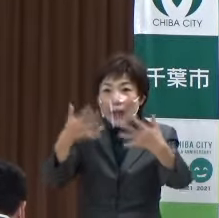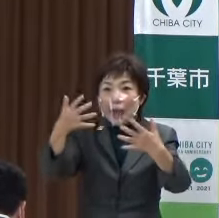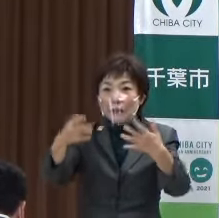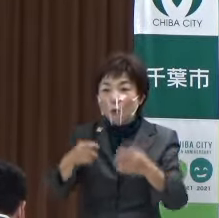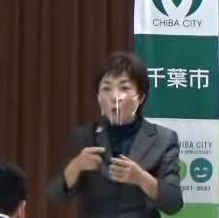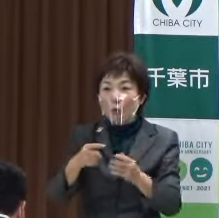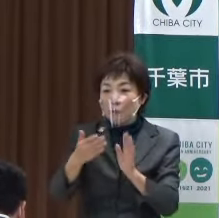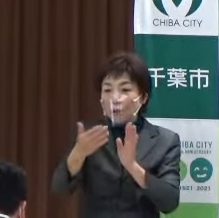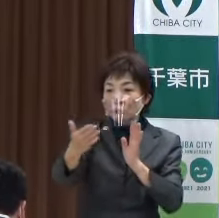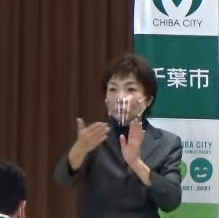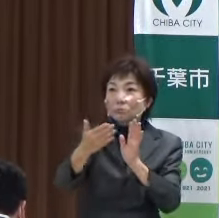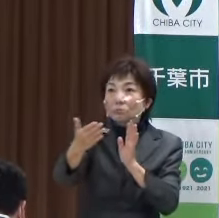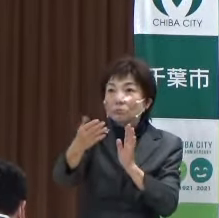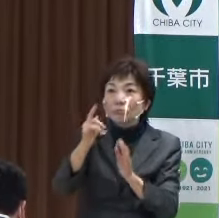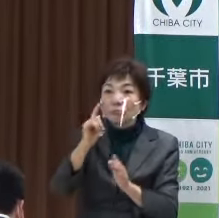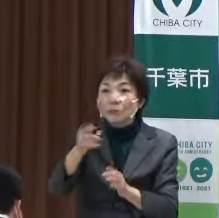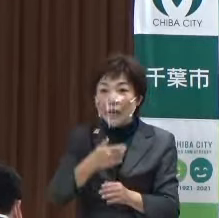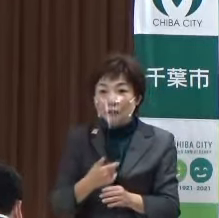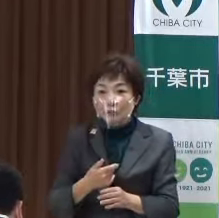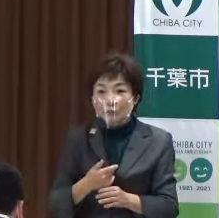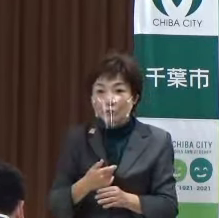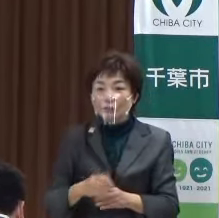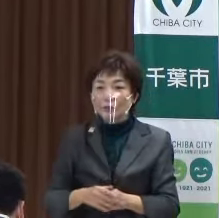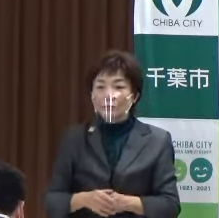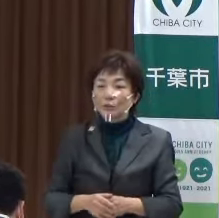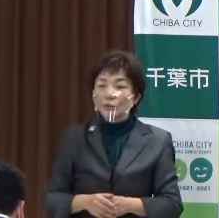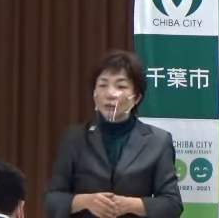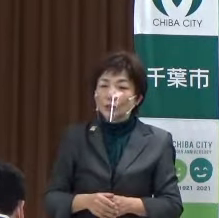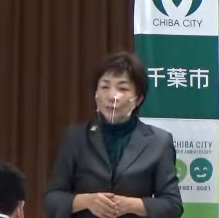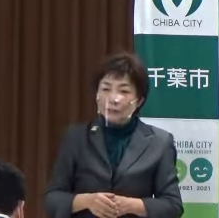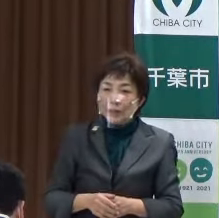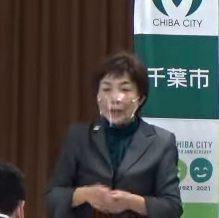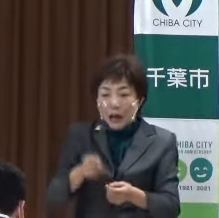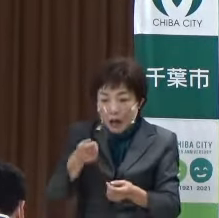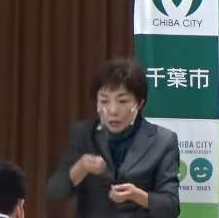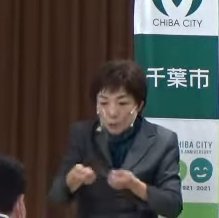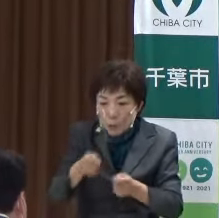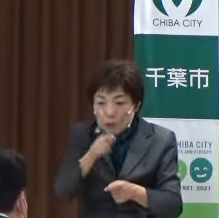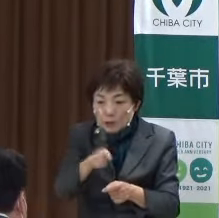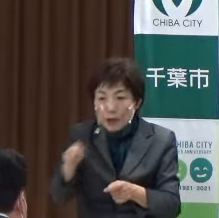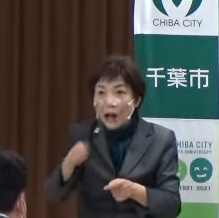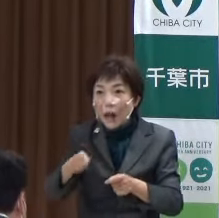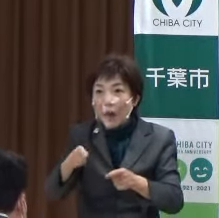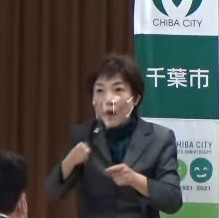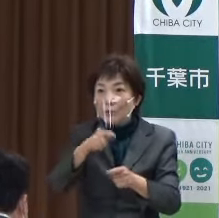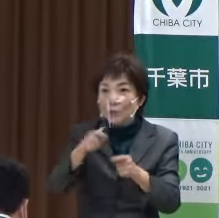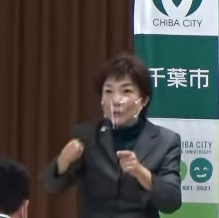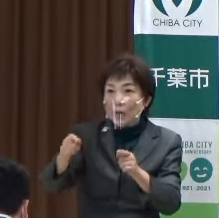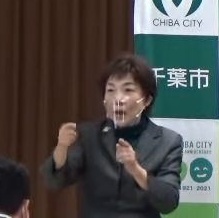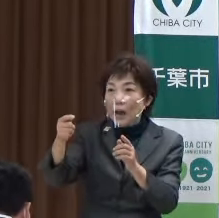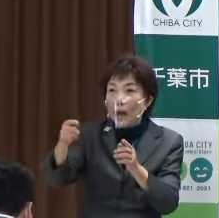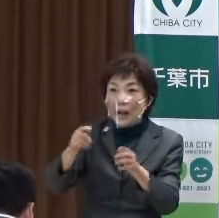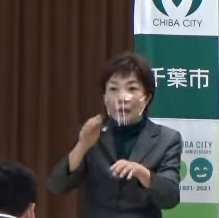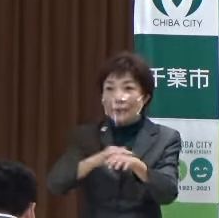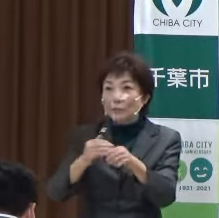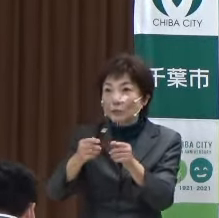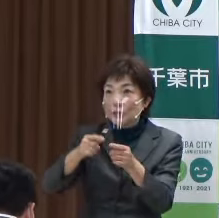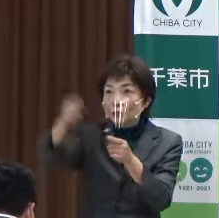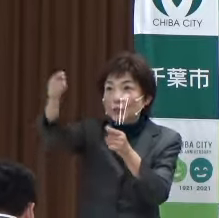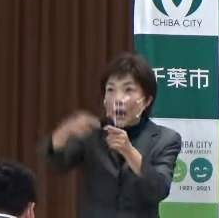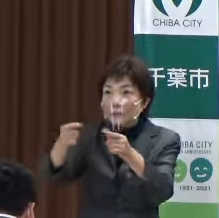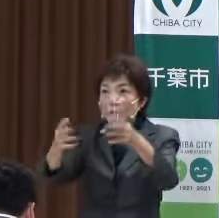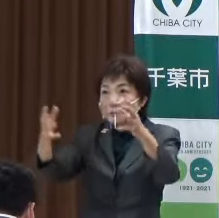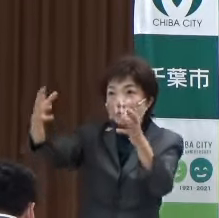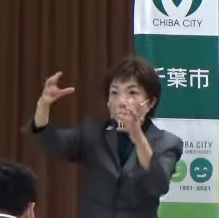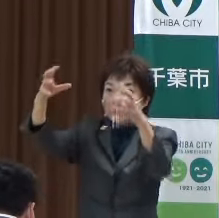触で鑑賞できるわけですけど、これはおそらくその操作系のものが多分非接触になっているということなんですよね。あ